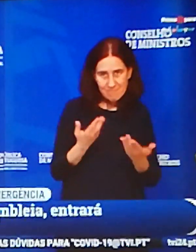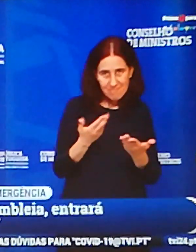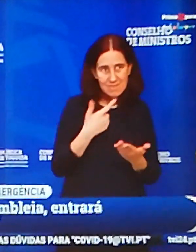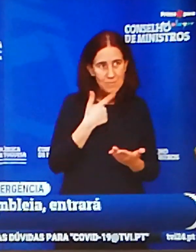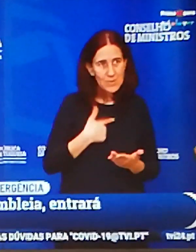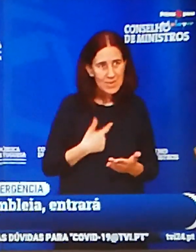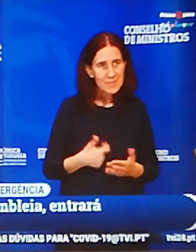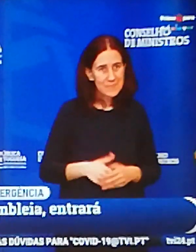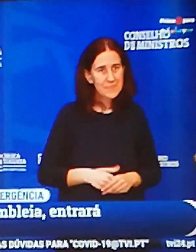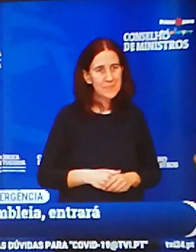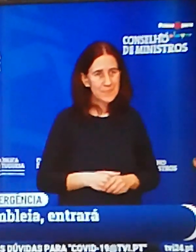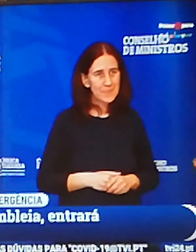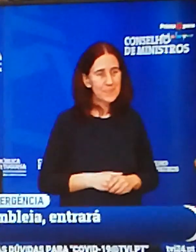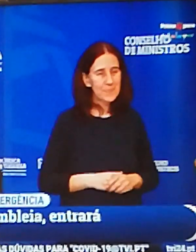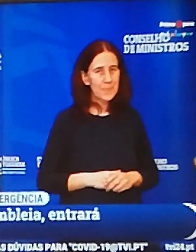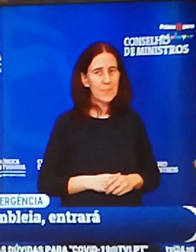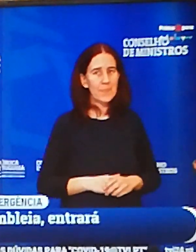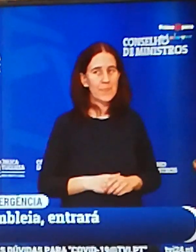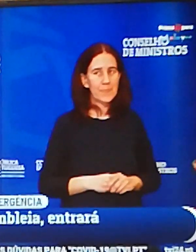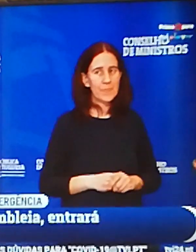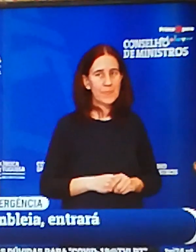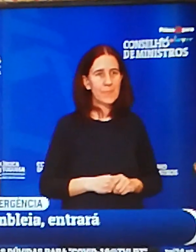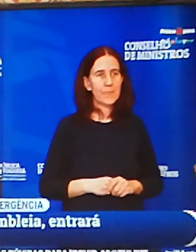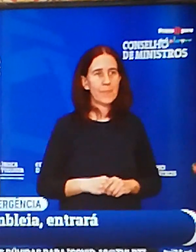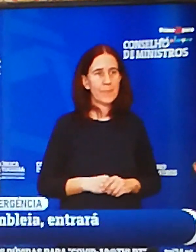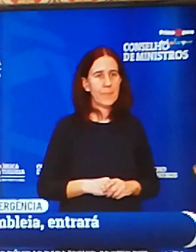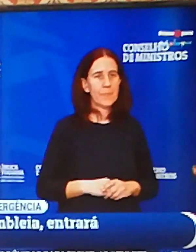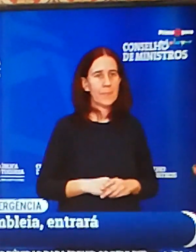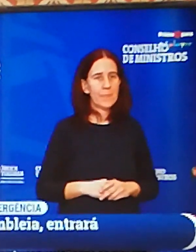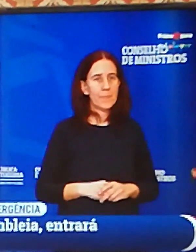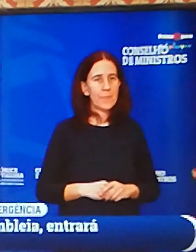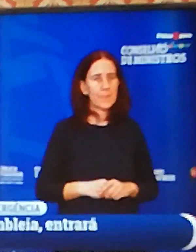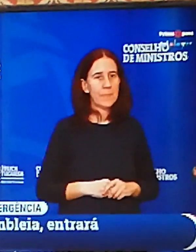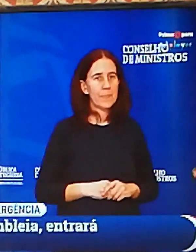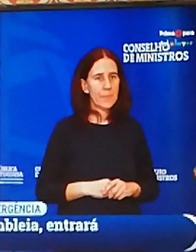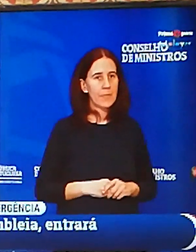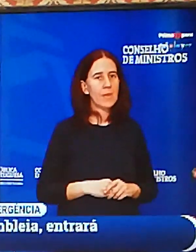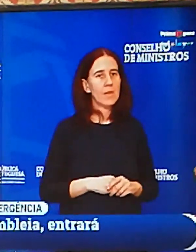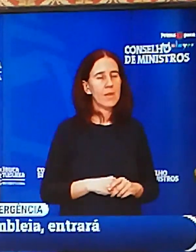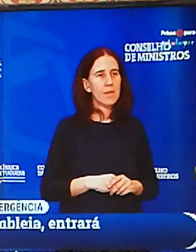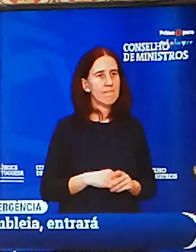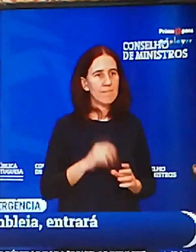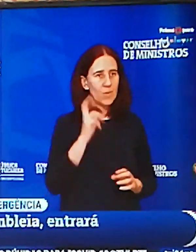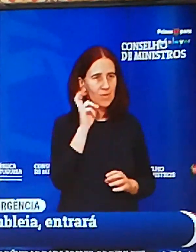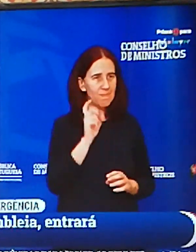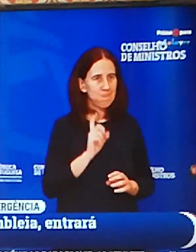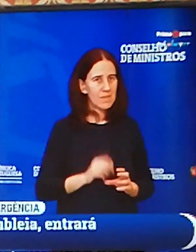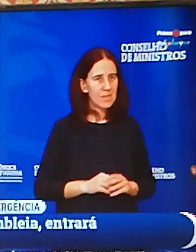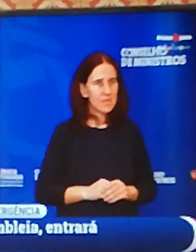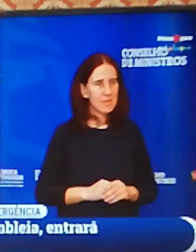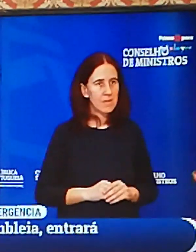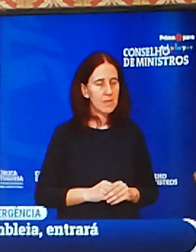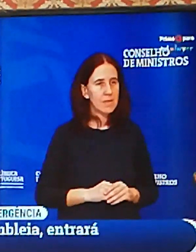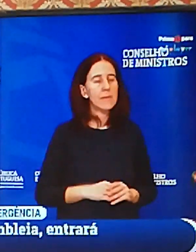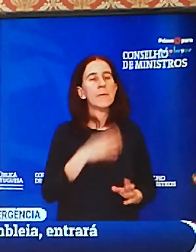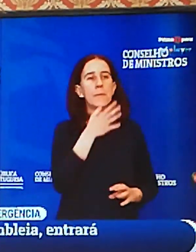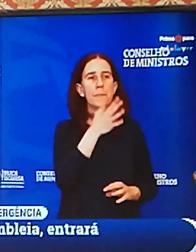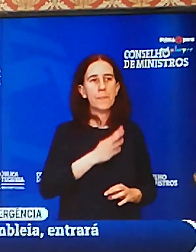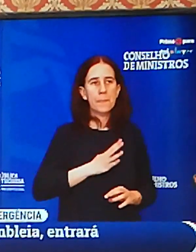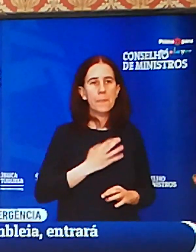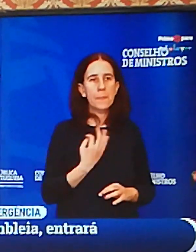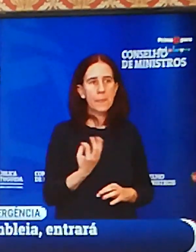Aqui a colocar. Ministro, fez saber que, Sr. Primeiro-Ministro, fez saber que não era o maior, fez saber que não era o maior